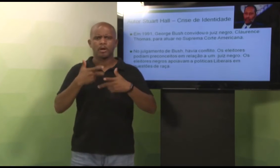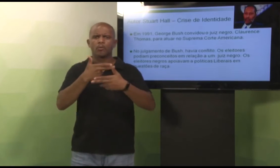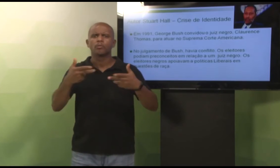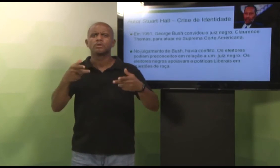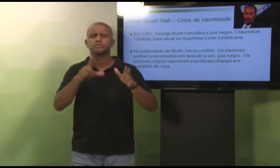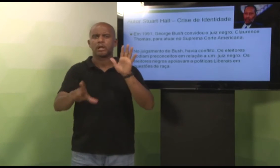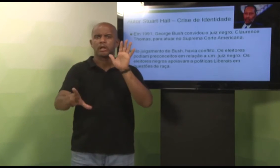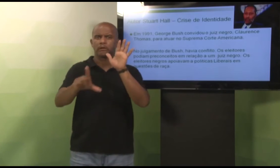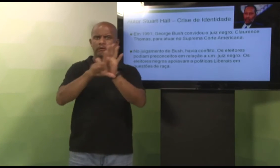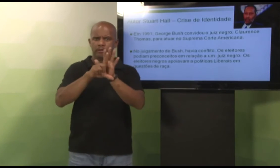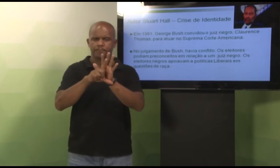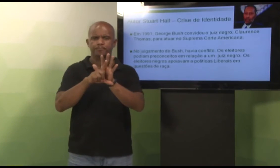famoso